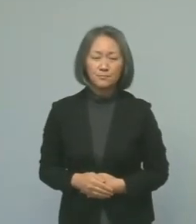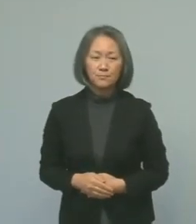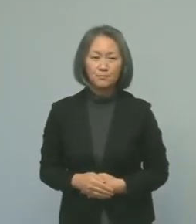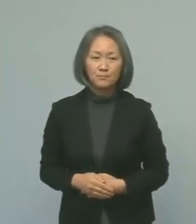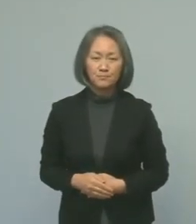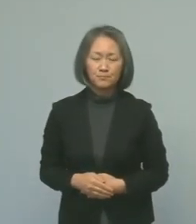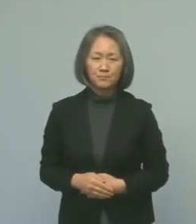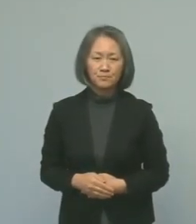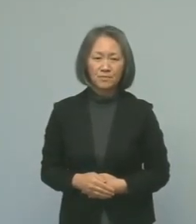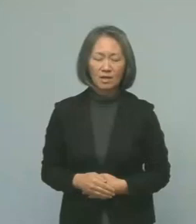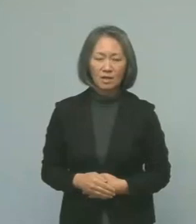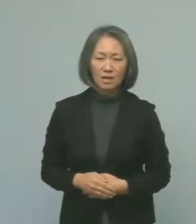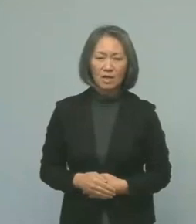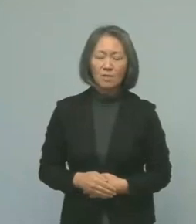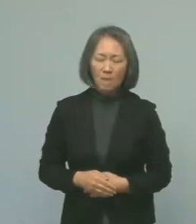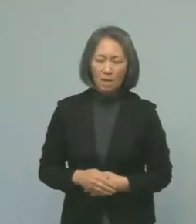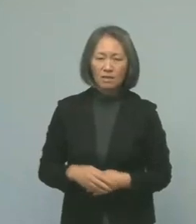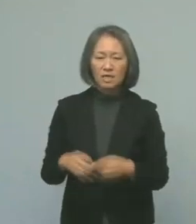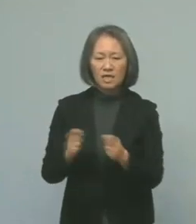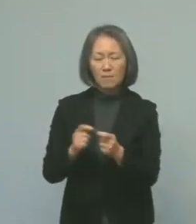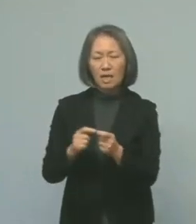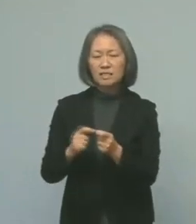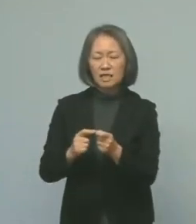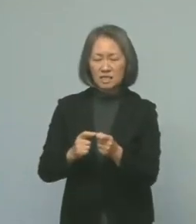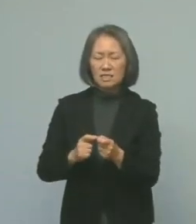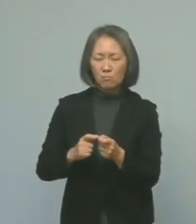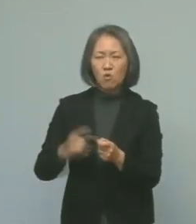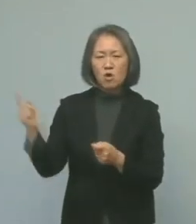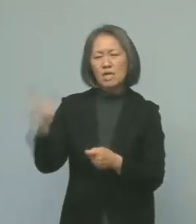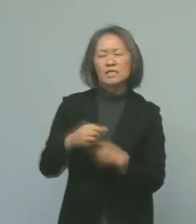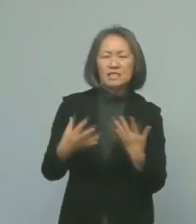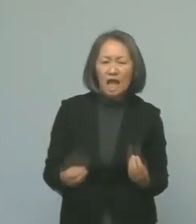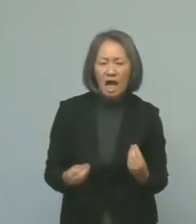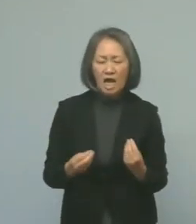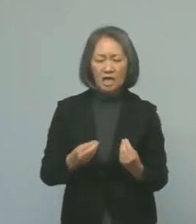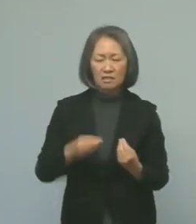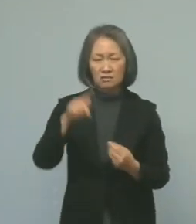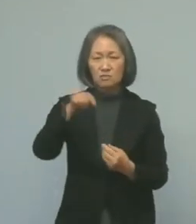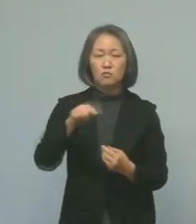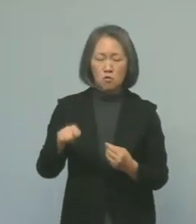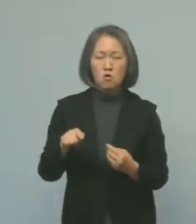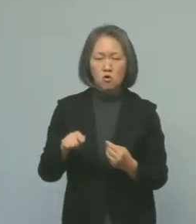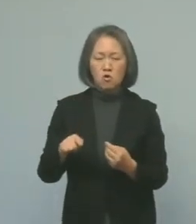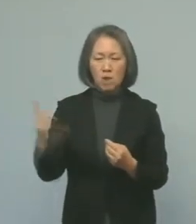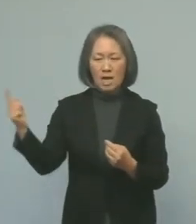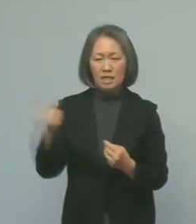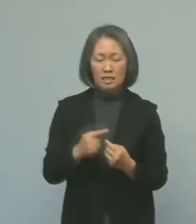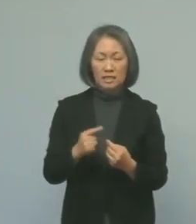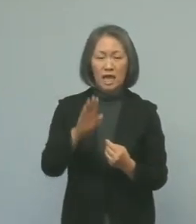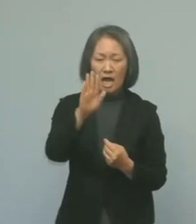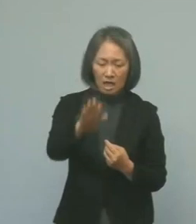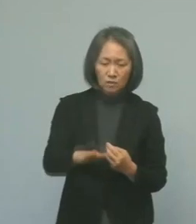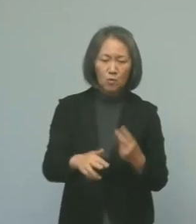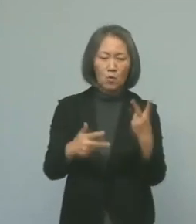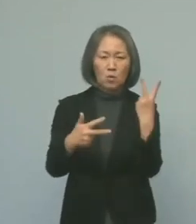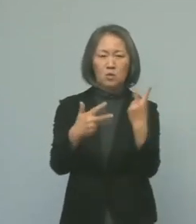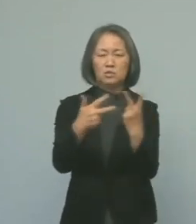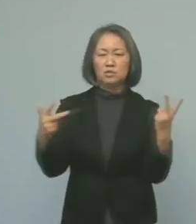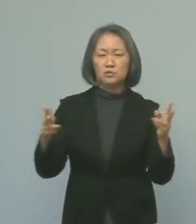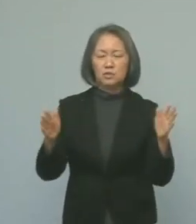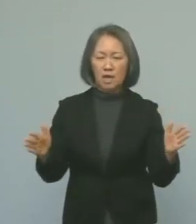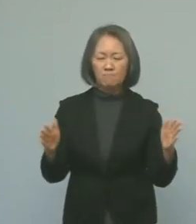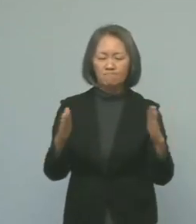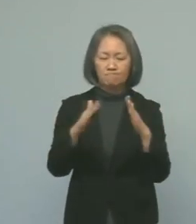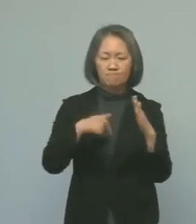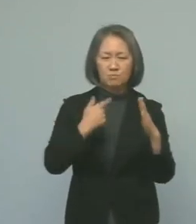に来県されている方につきましては、来県されてから2週間程度はですね、在宅